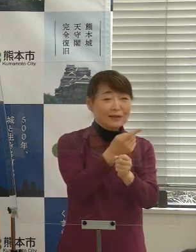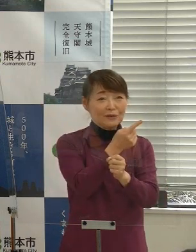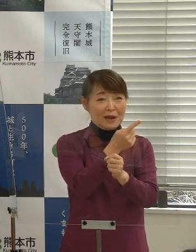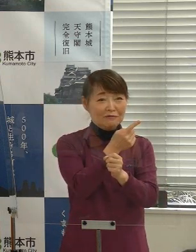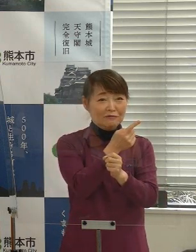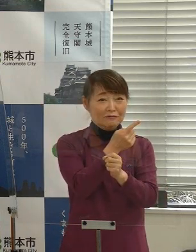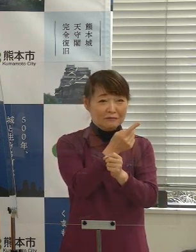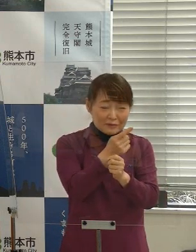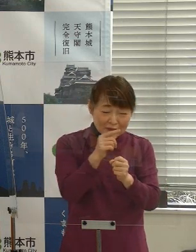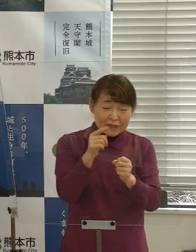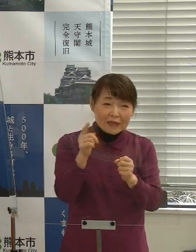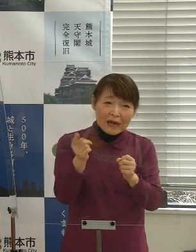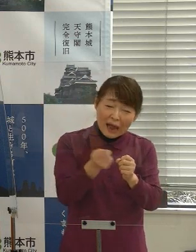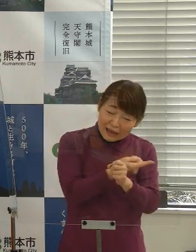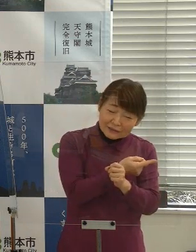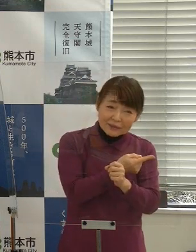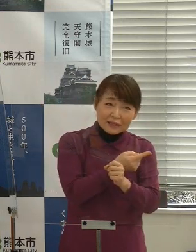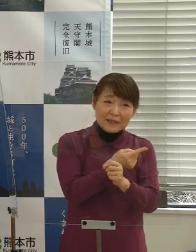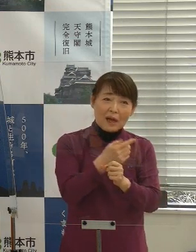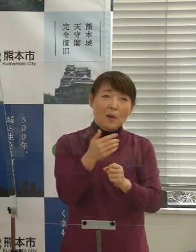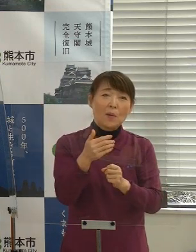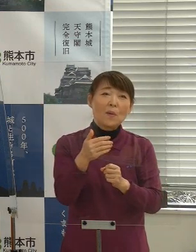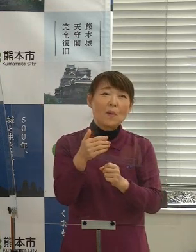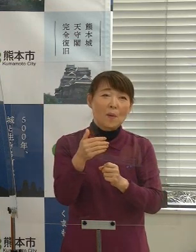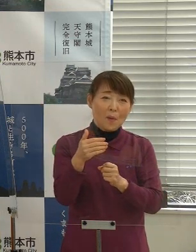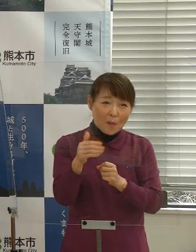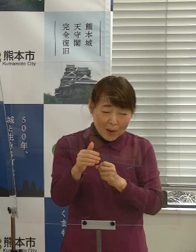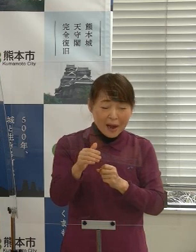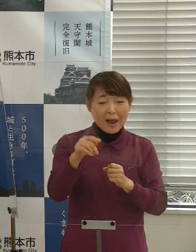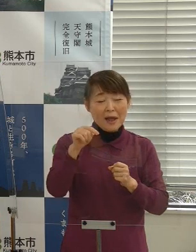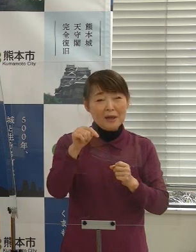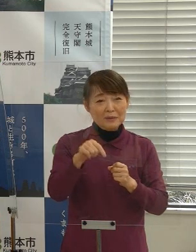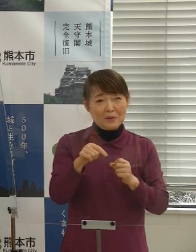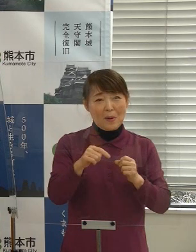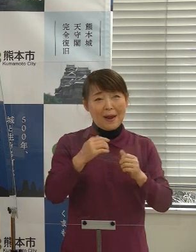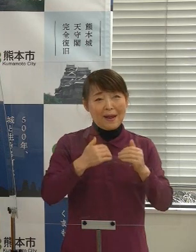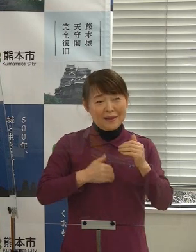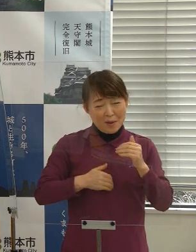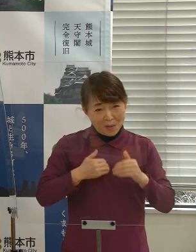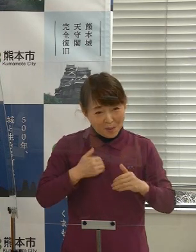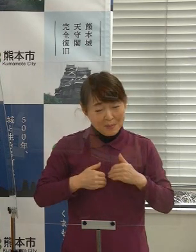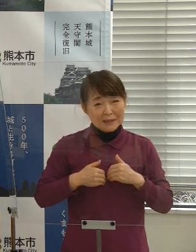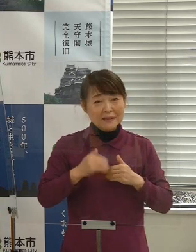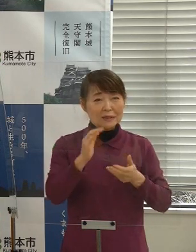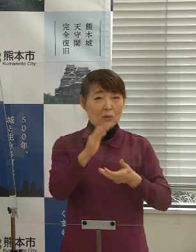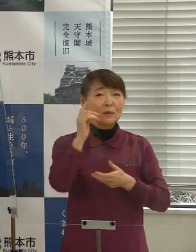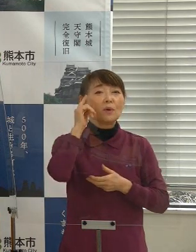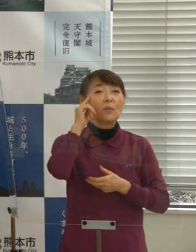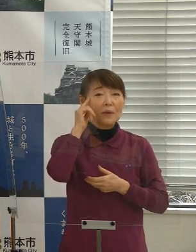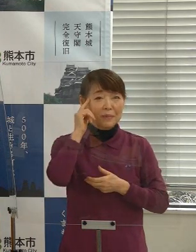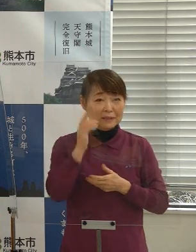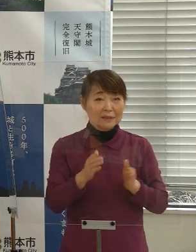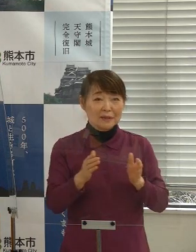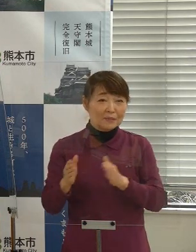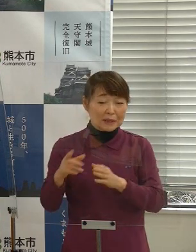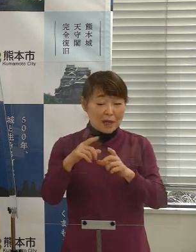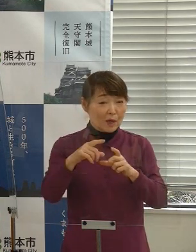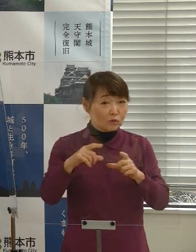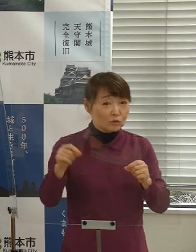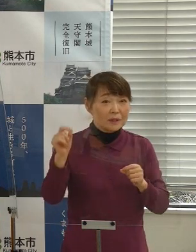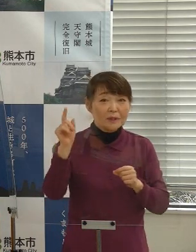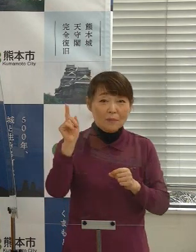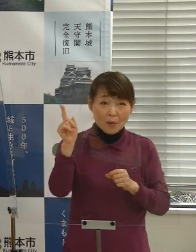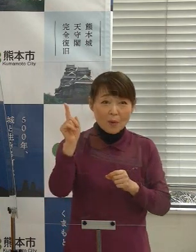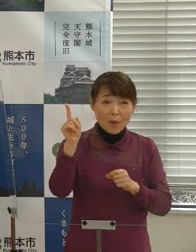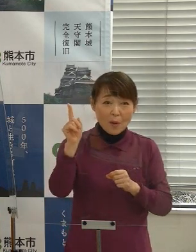振りになるということでありますので、私は喜ばしいことだというふうに思っています。で、あと国の方も今